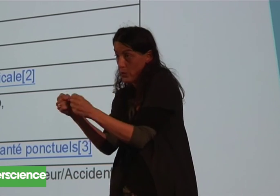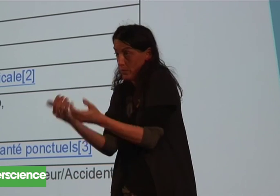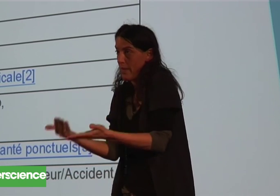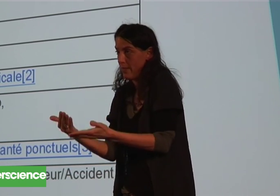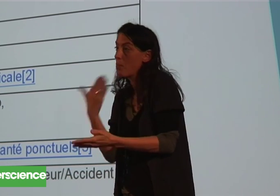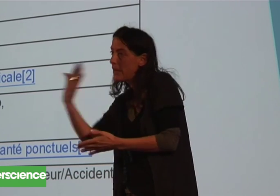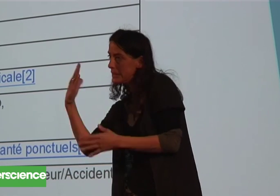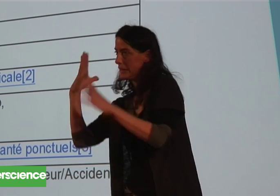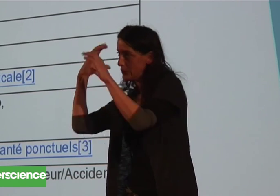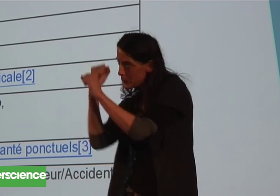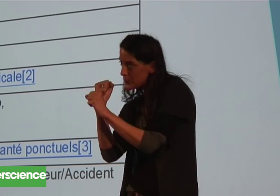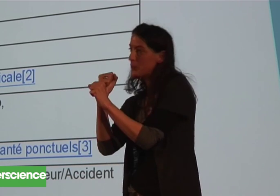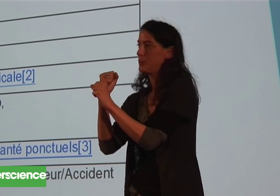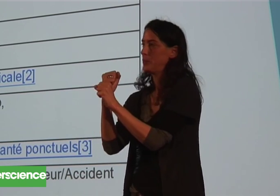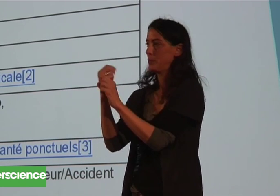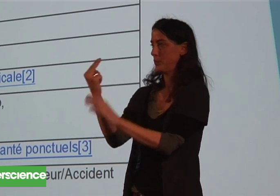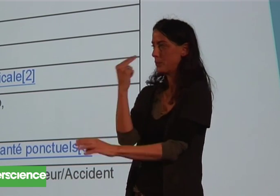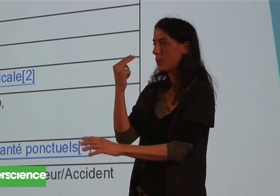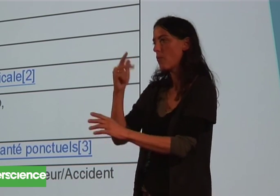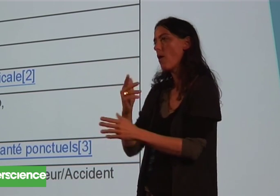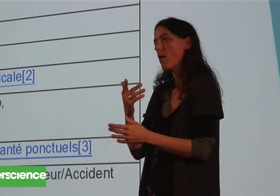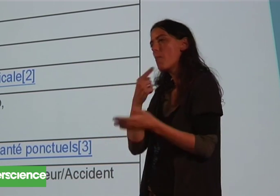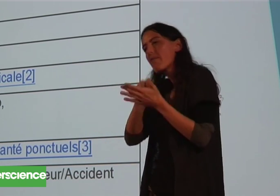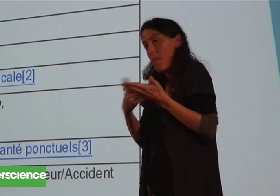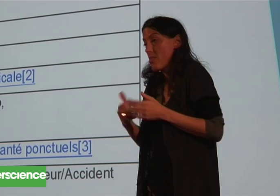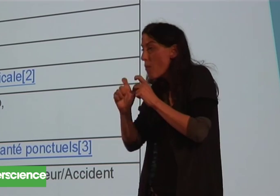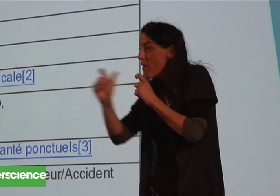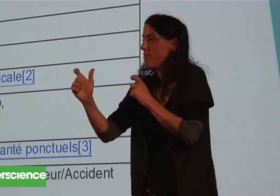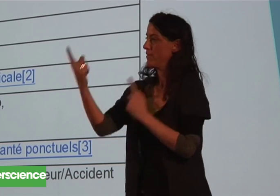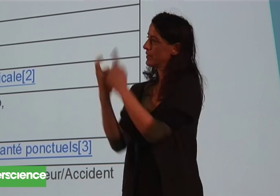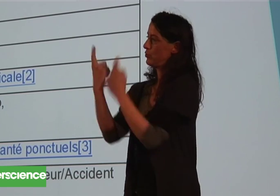votre attention. Je vais vous laisser la parole. Si vous avez des questions,